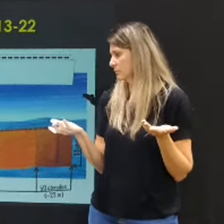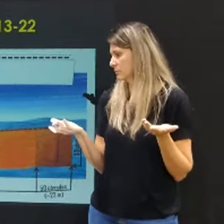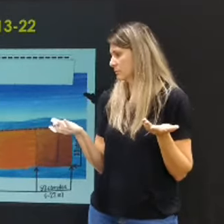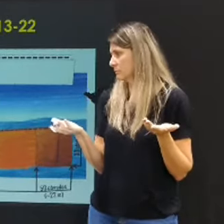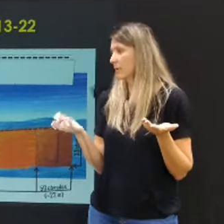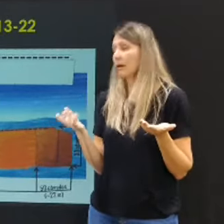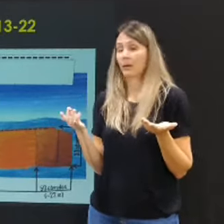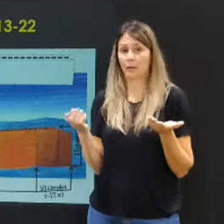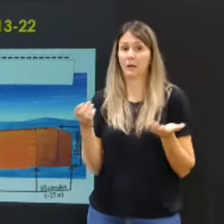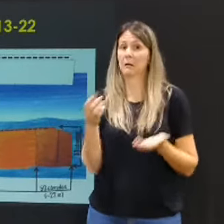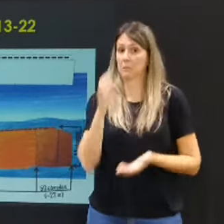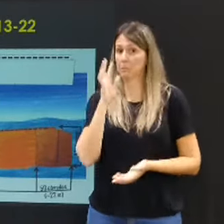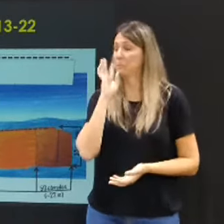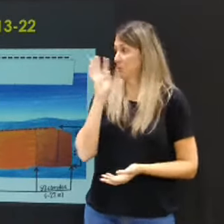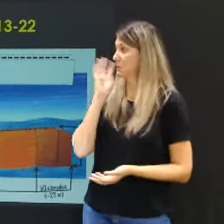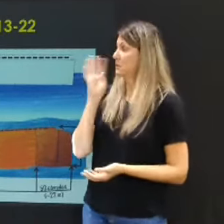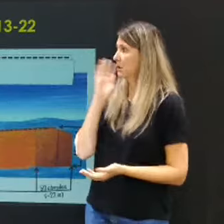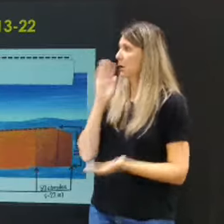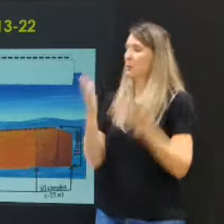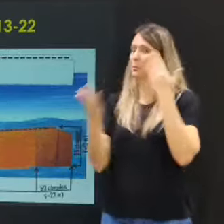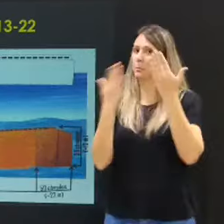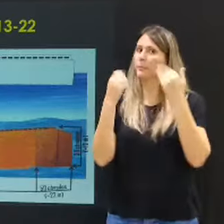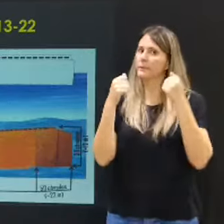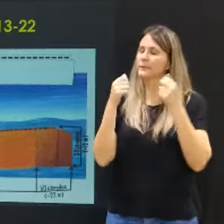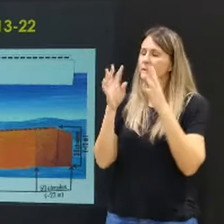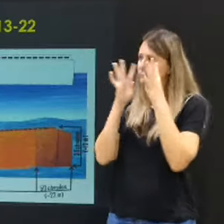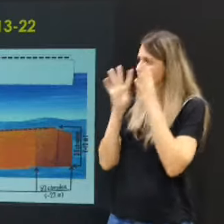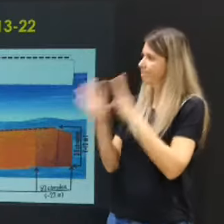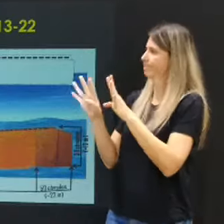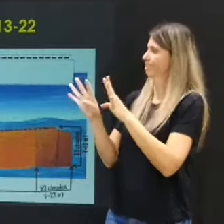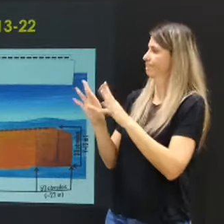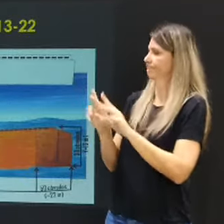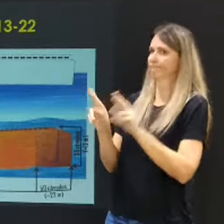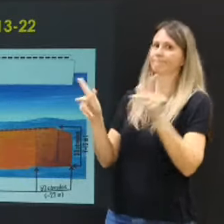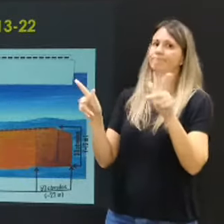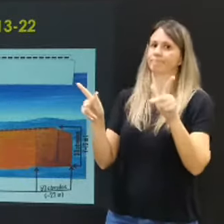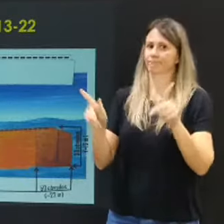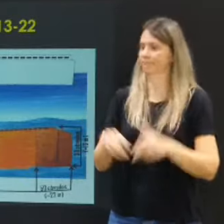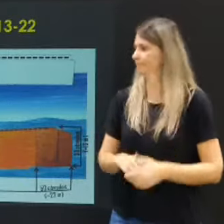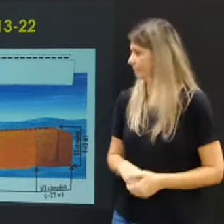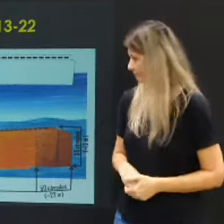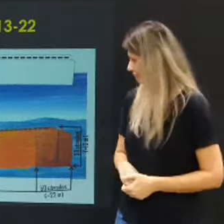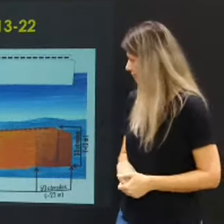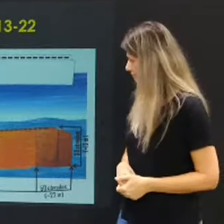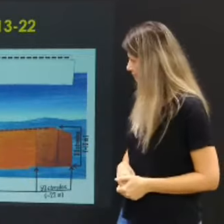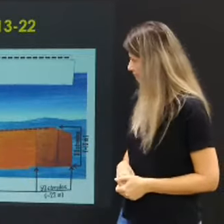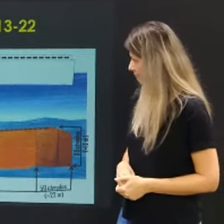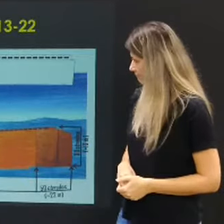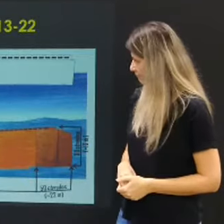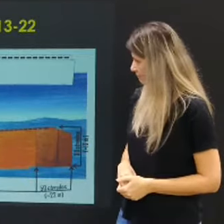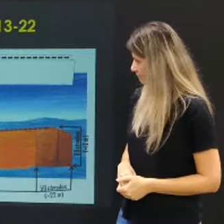parece maior. É muito legal essa comparação de imagem, para prestar bem atenção, para você mais ou menos compreender o que era a arca.